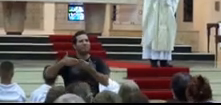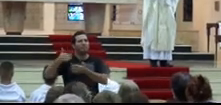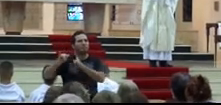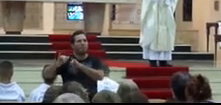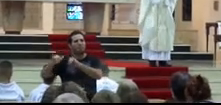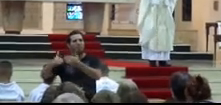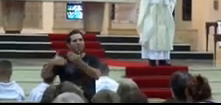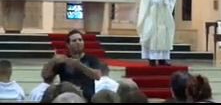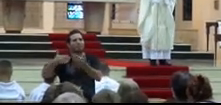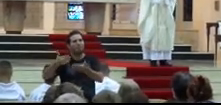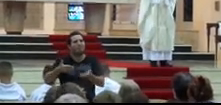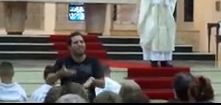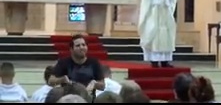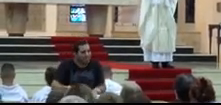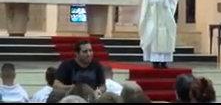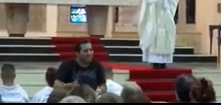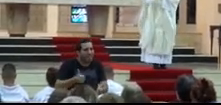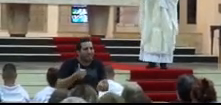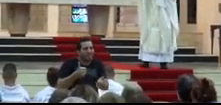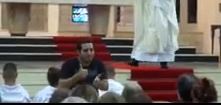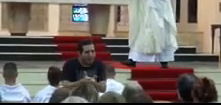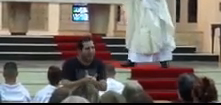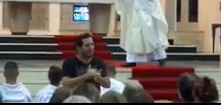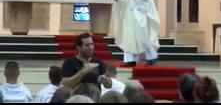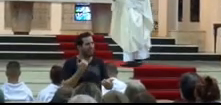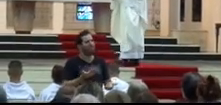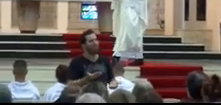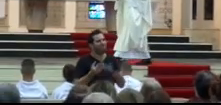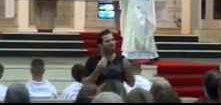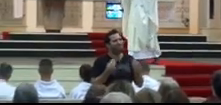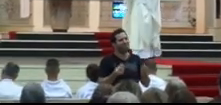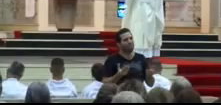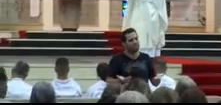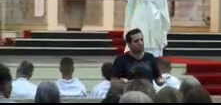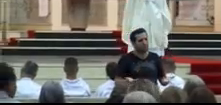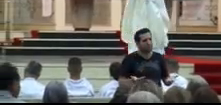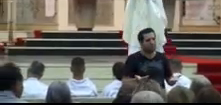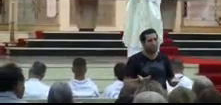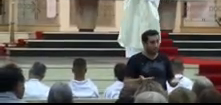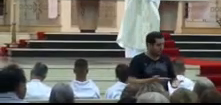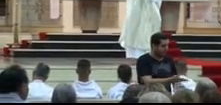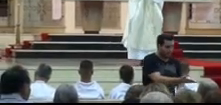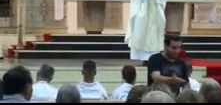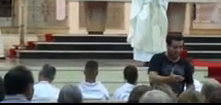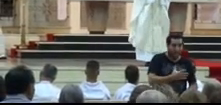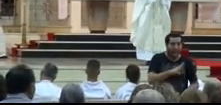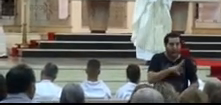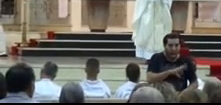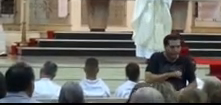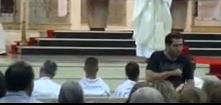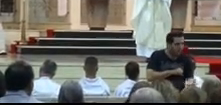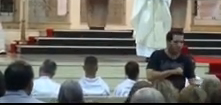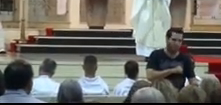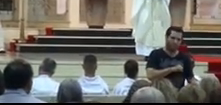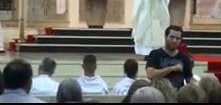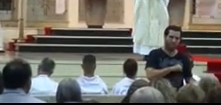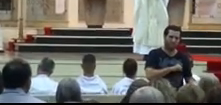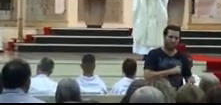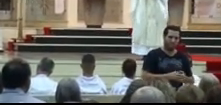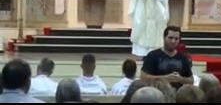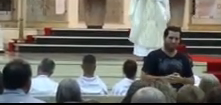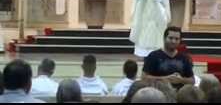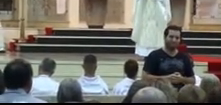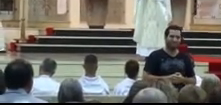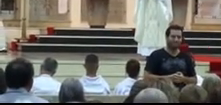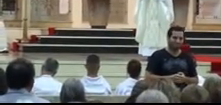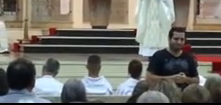Sabia que chegava a sua hora. Tendo amado os seus, amou-os até o fim. Até